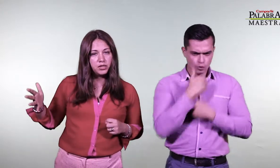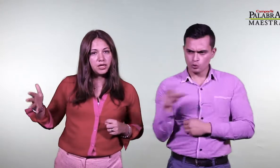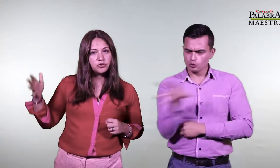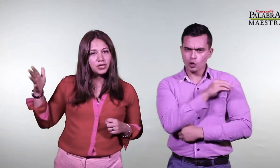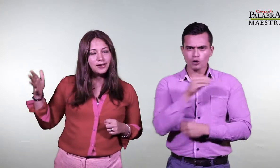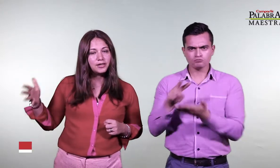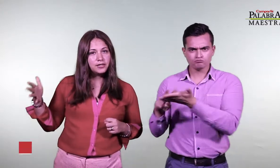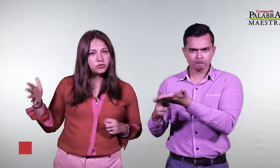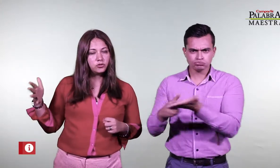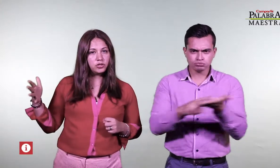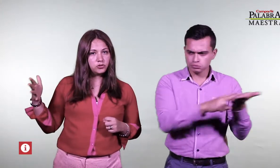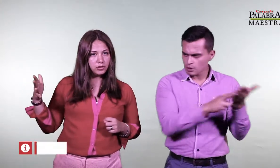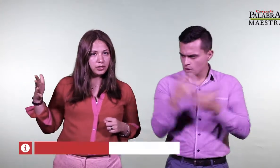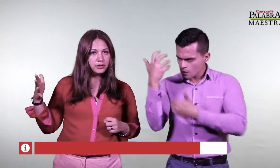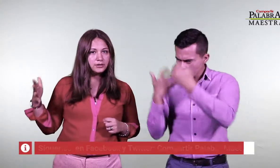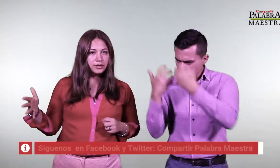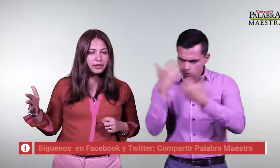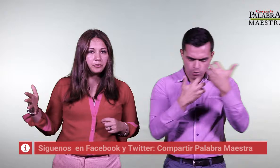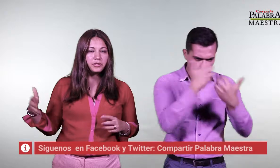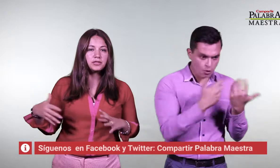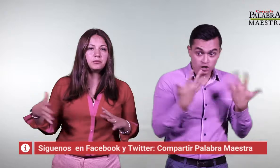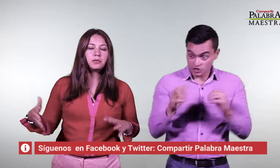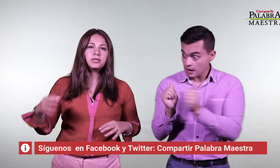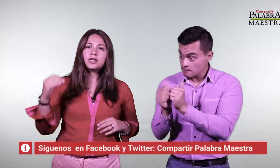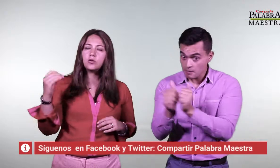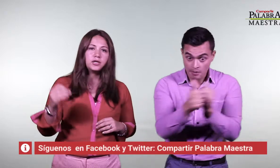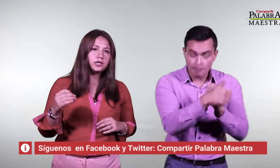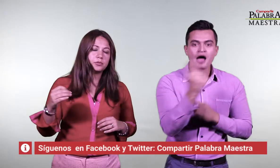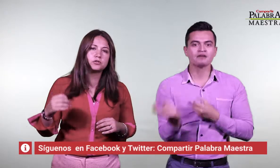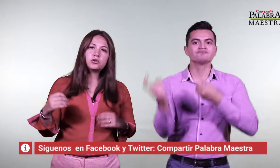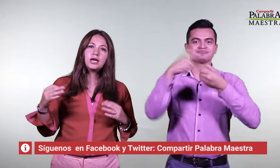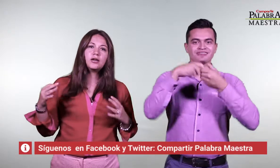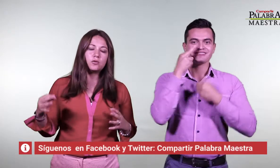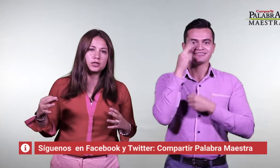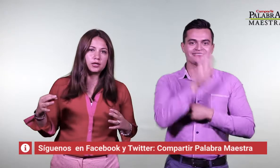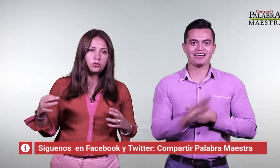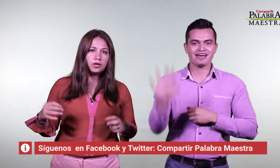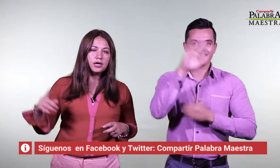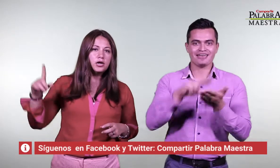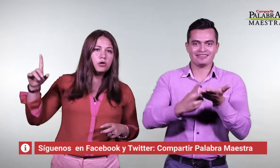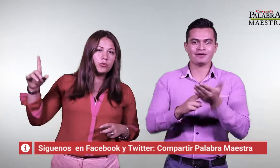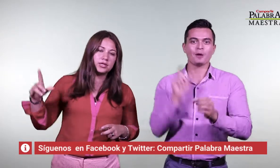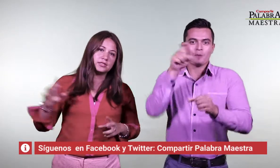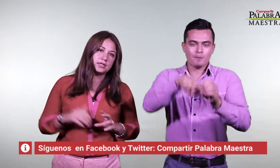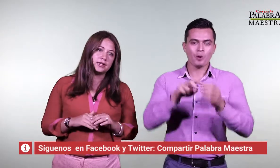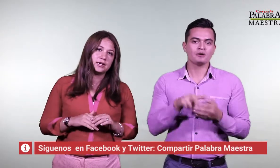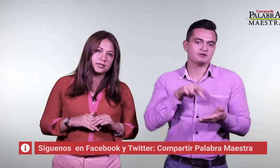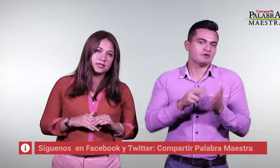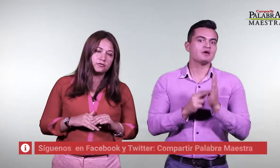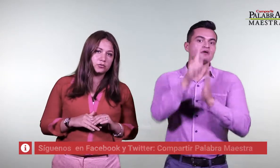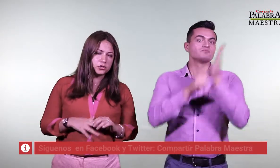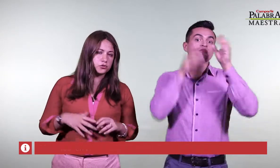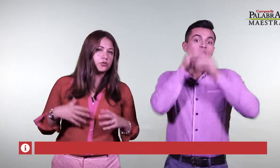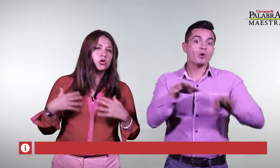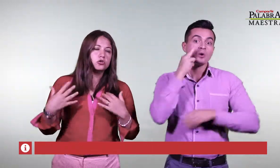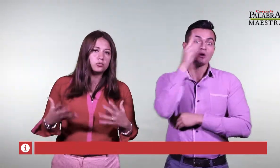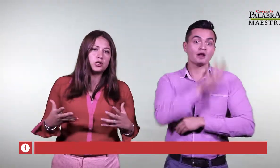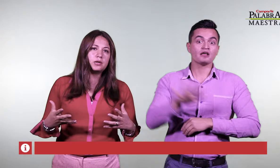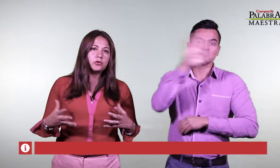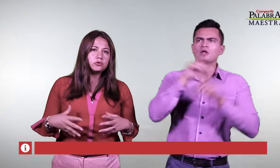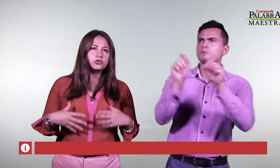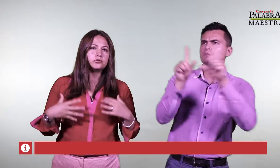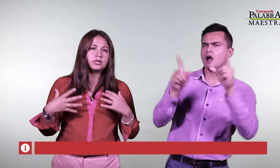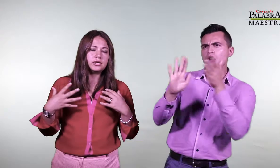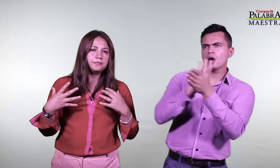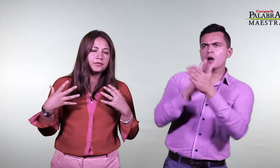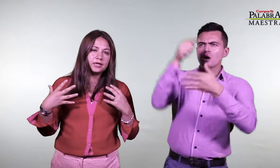estar publicados en el Registro Nacional de Intérpretes y permite que cualquier persona en cualquier lugar pueda acceder a esta información. Sumado a